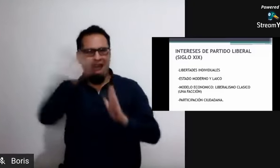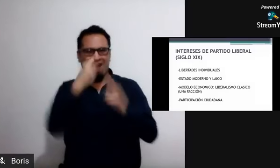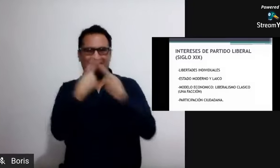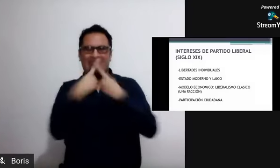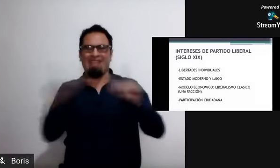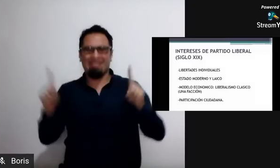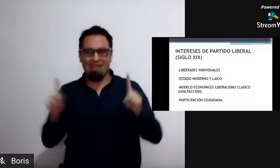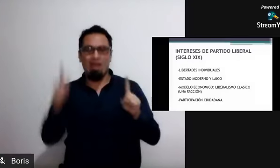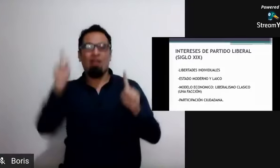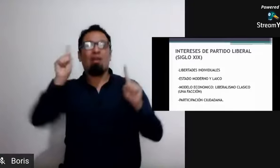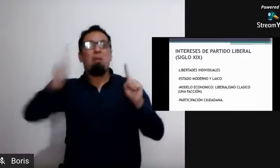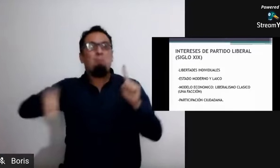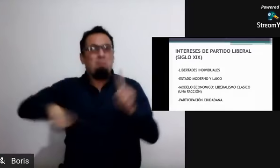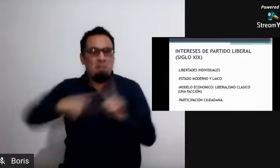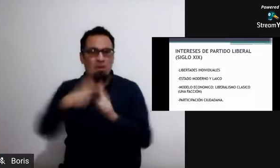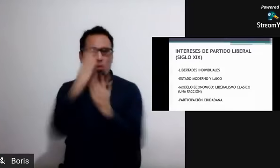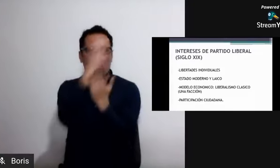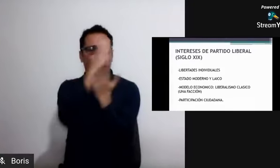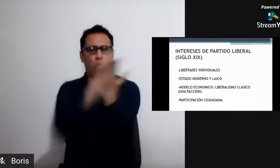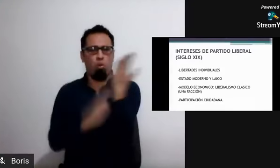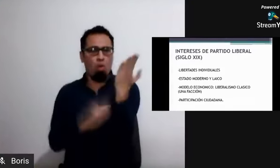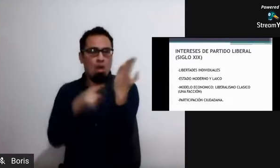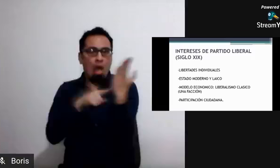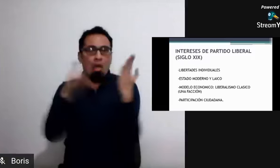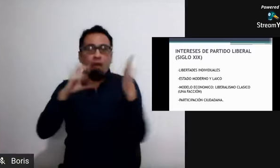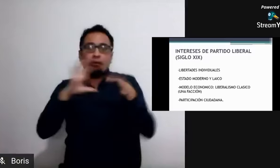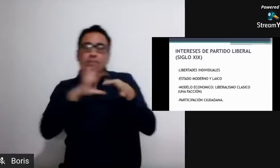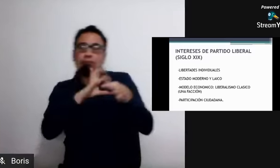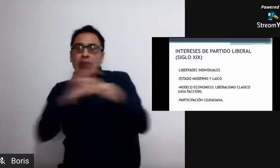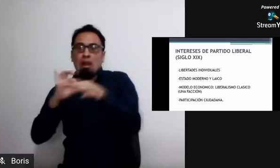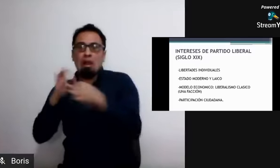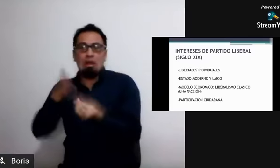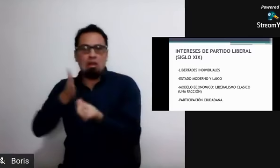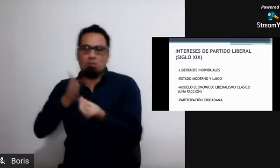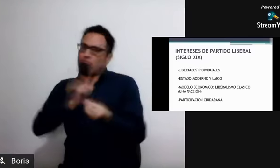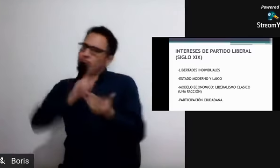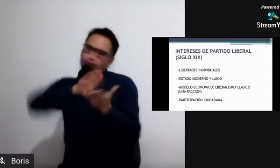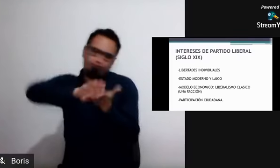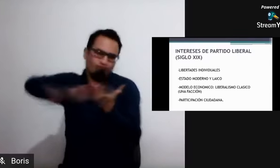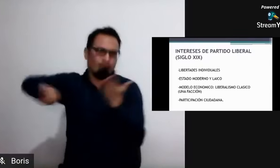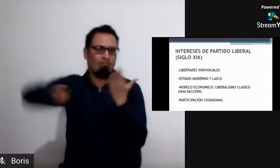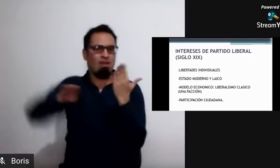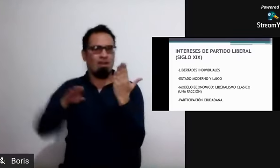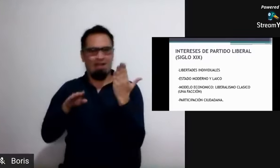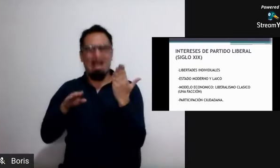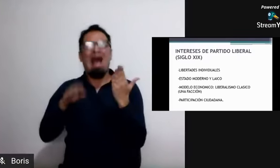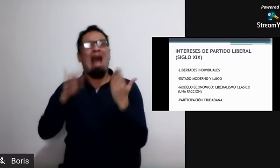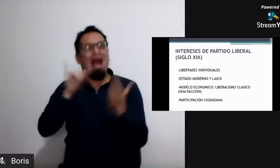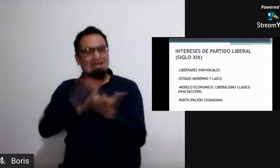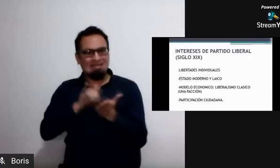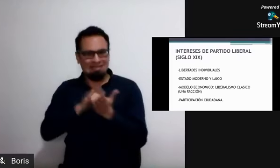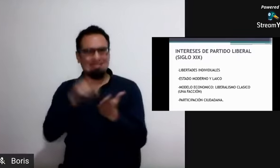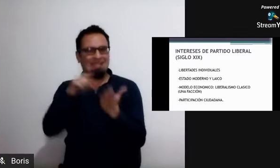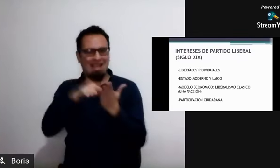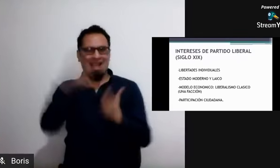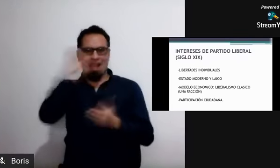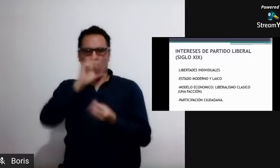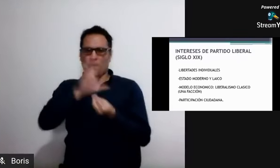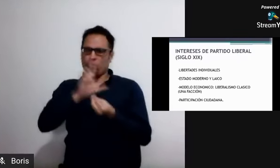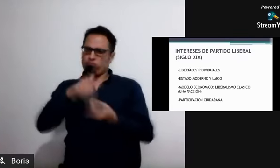que tomaban los administrativos del gobierno, ya que hasta el momento lo que se veía